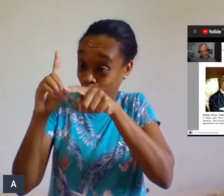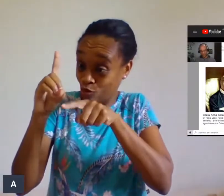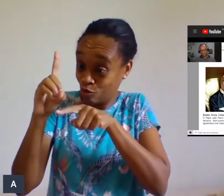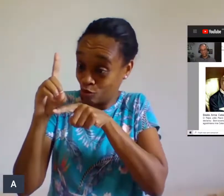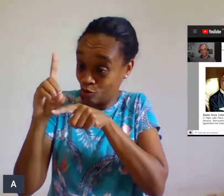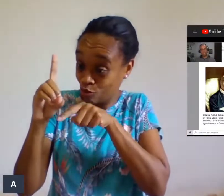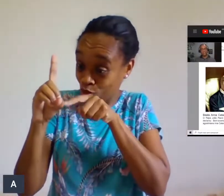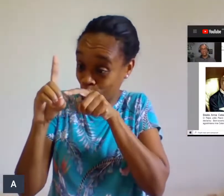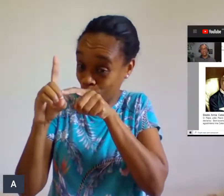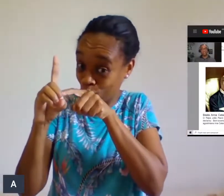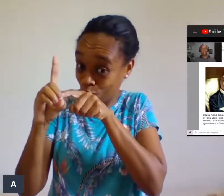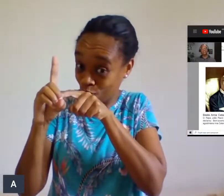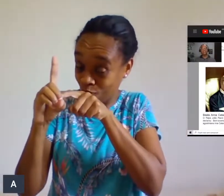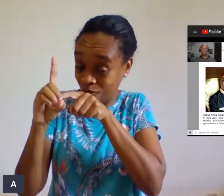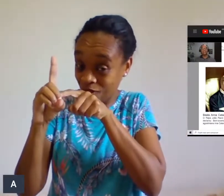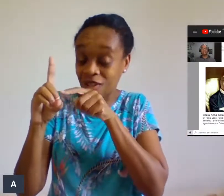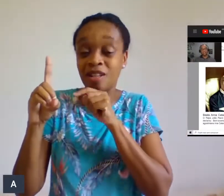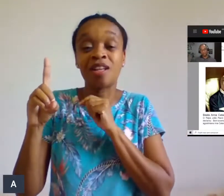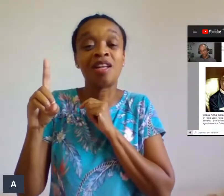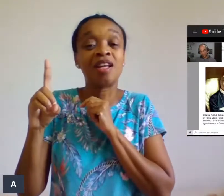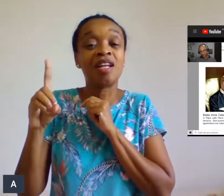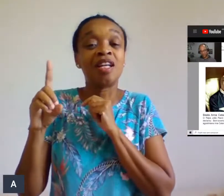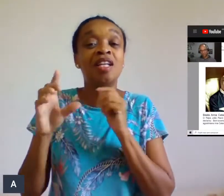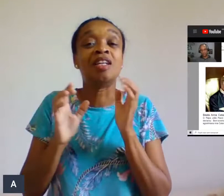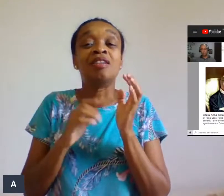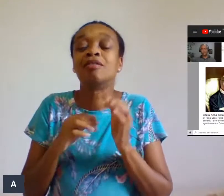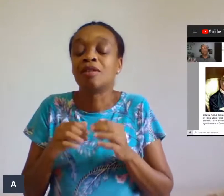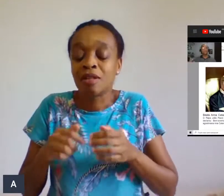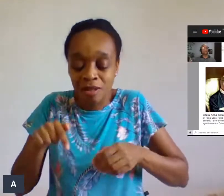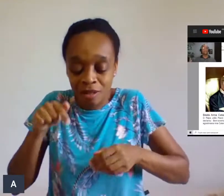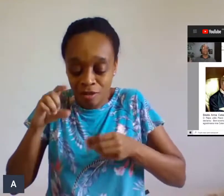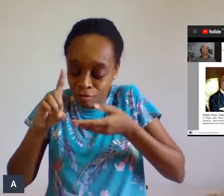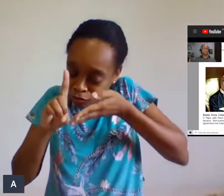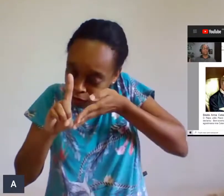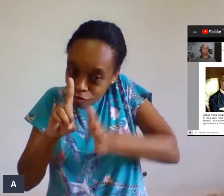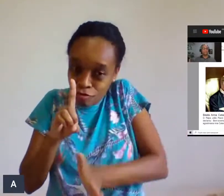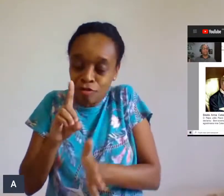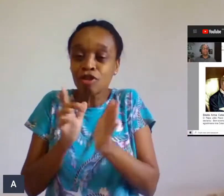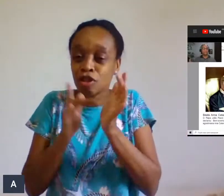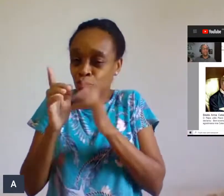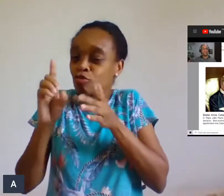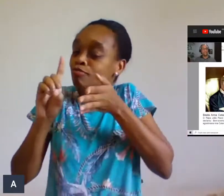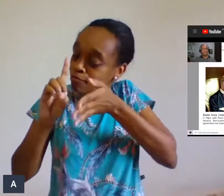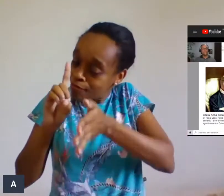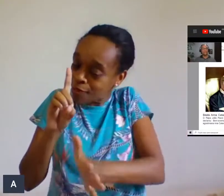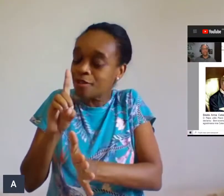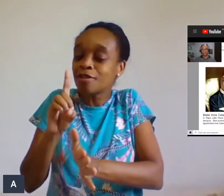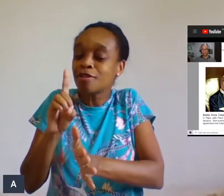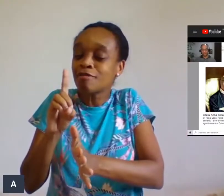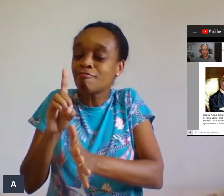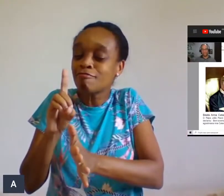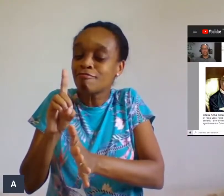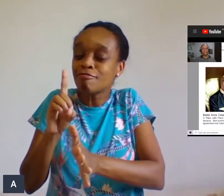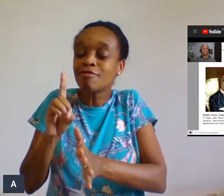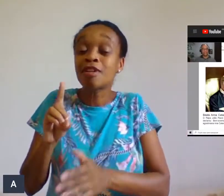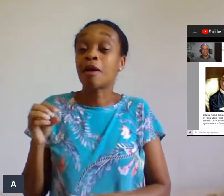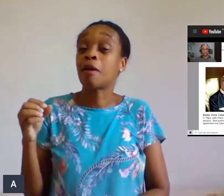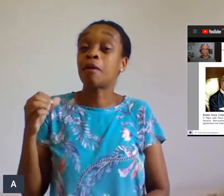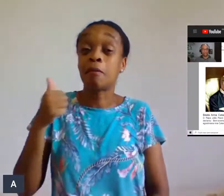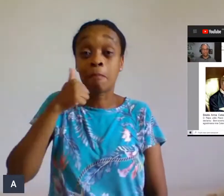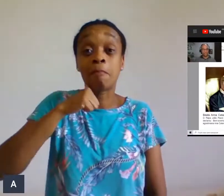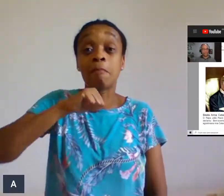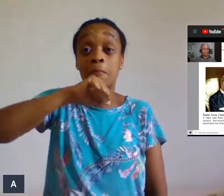ali diante dela jazia de forma luminosa. Maria é mãe